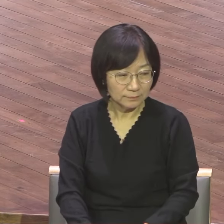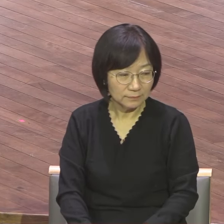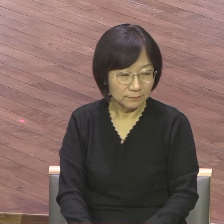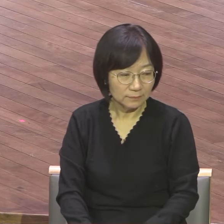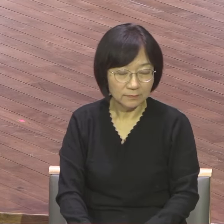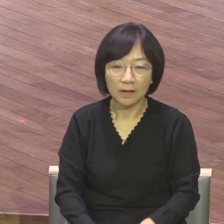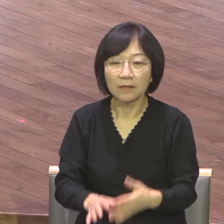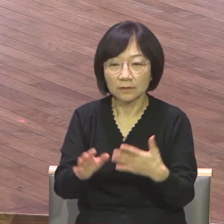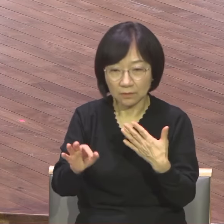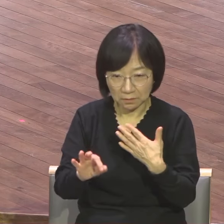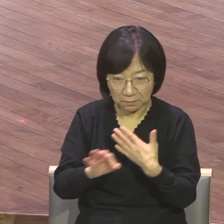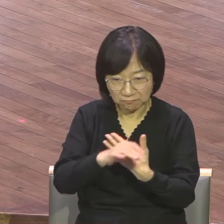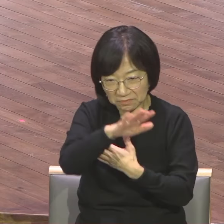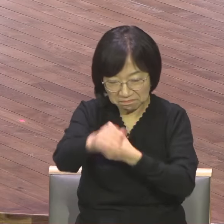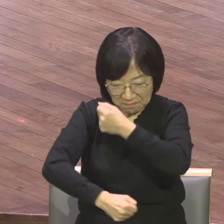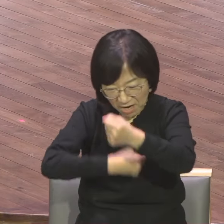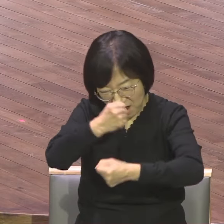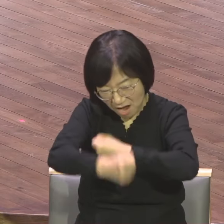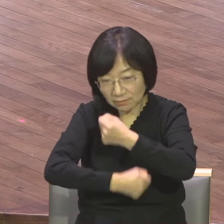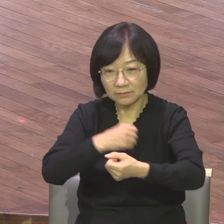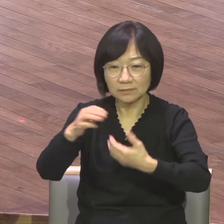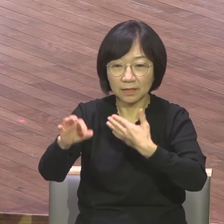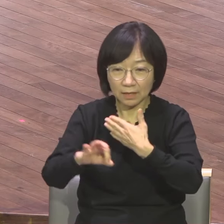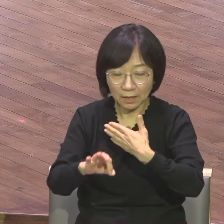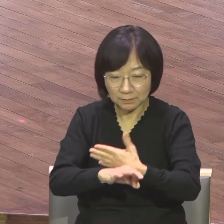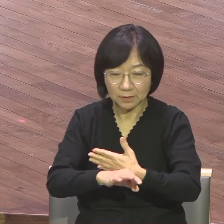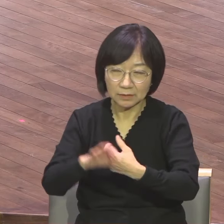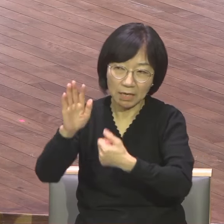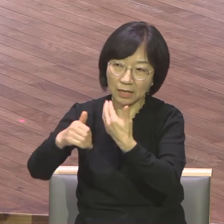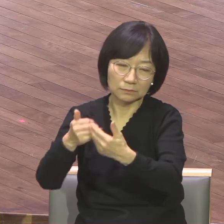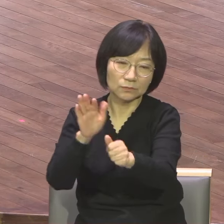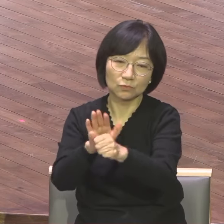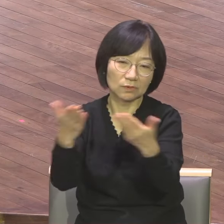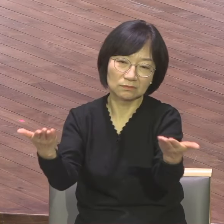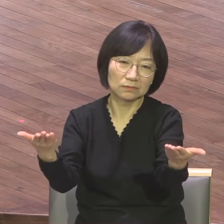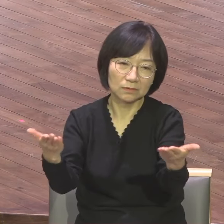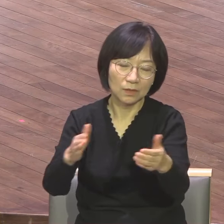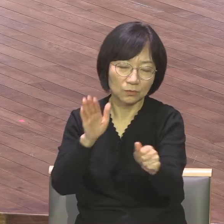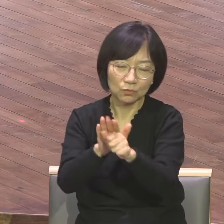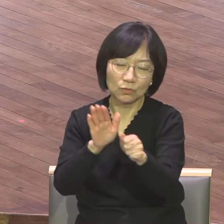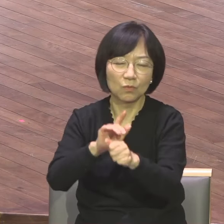하나님 책임져 줄 수 없잖아요. 물은 적도 없고 질문한 적도 부탁한 적도 없어.